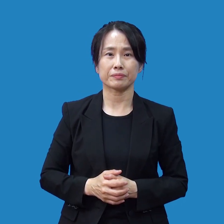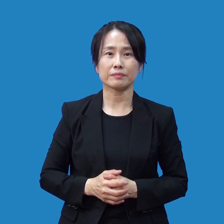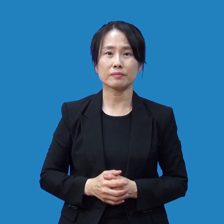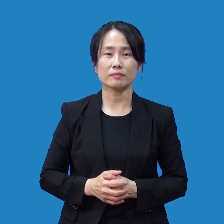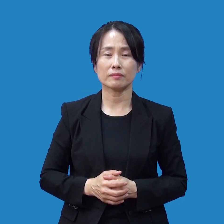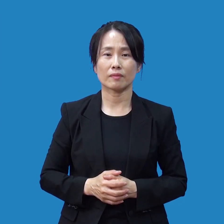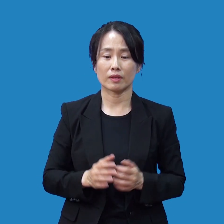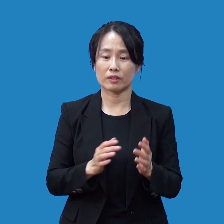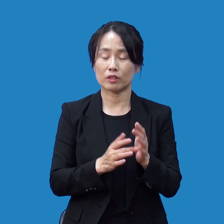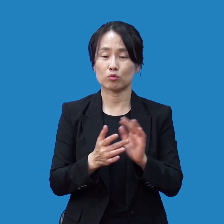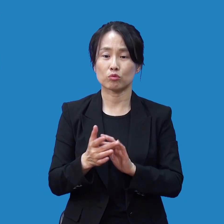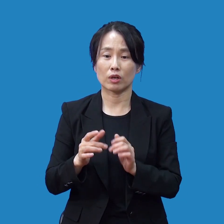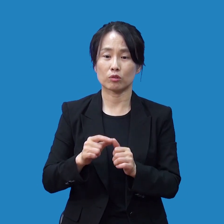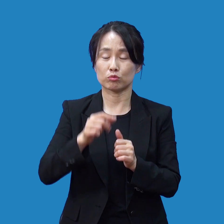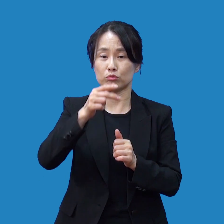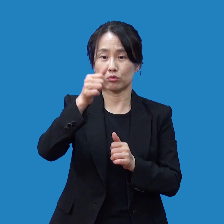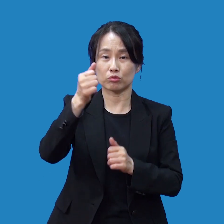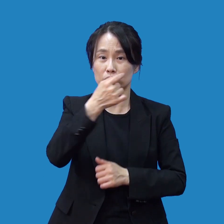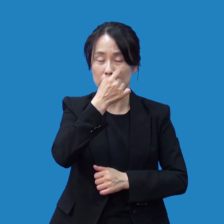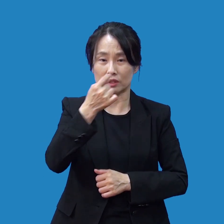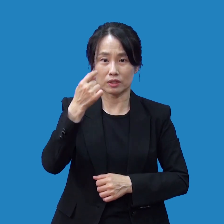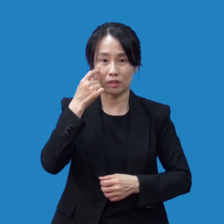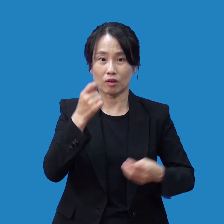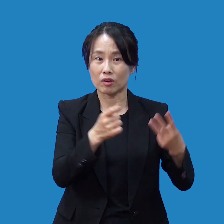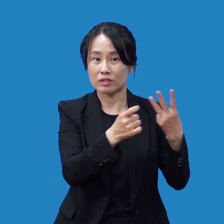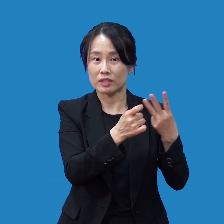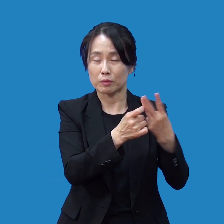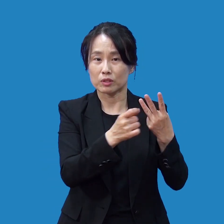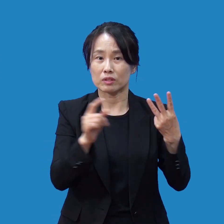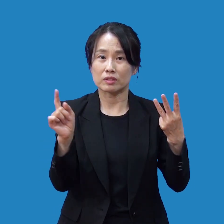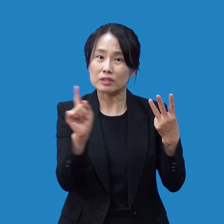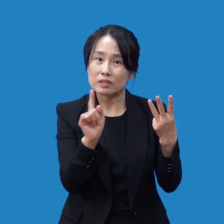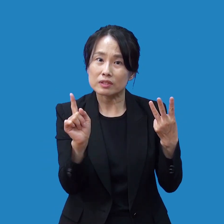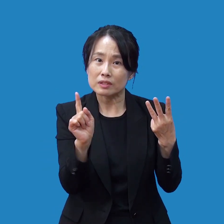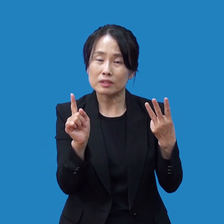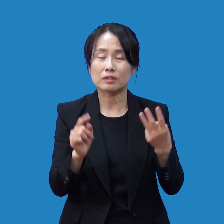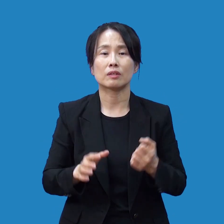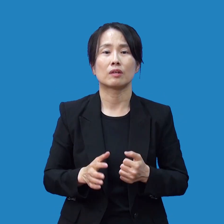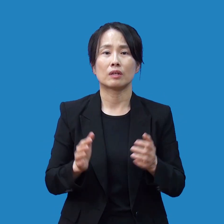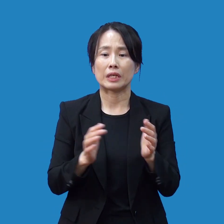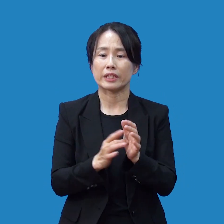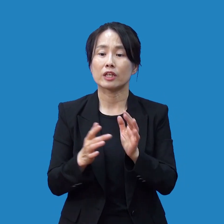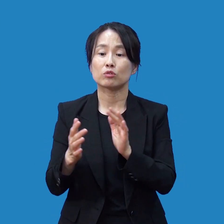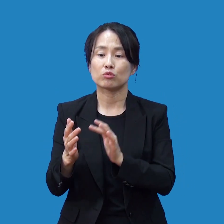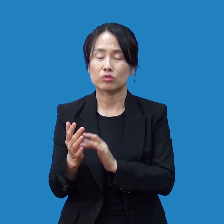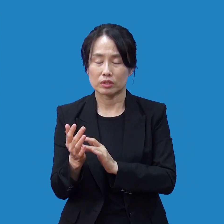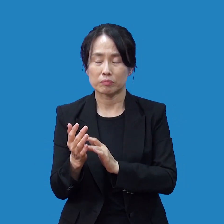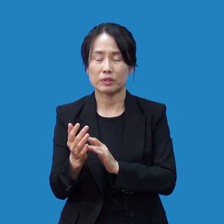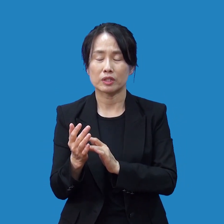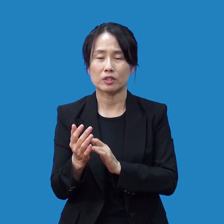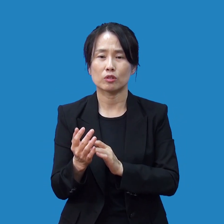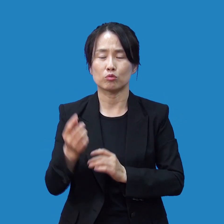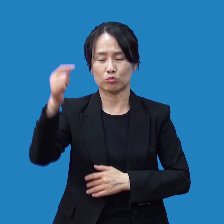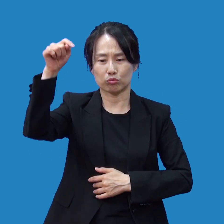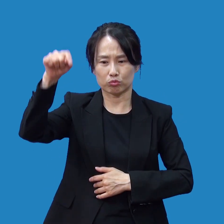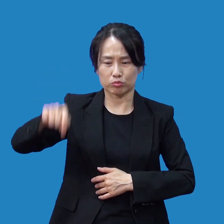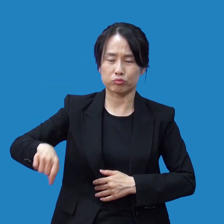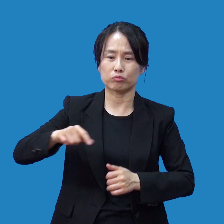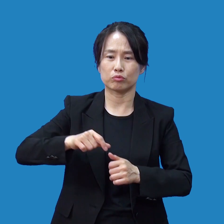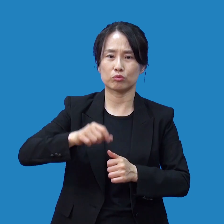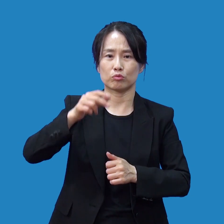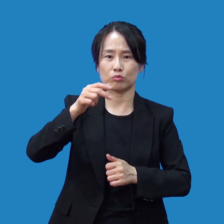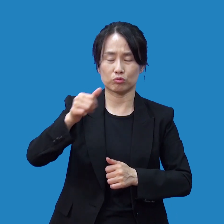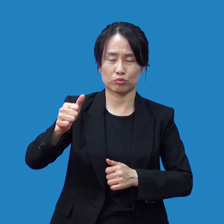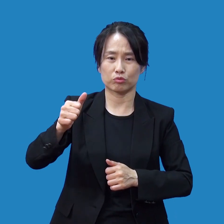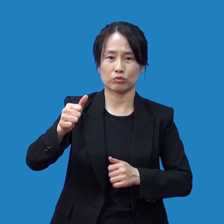성취입니다. 시편 110편 1절을 인용하면서 예수님이 우주적 메시아가 되심을 확정하고